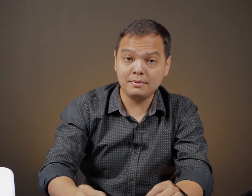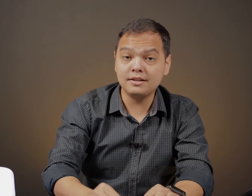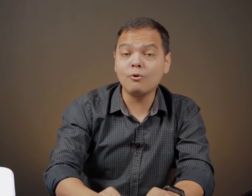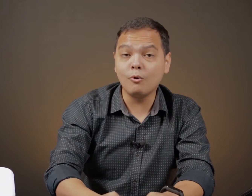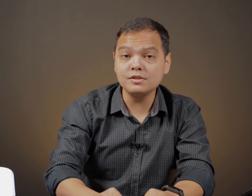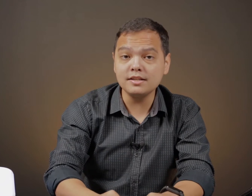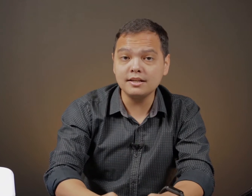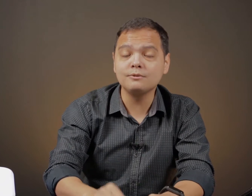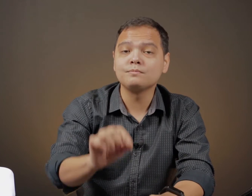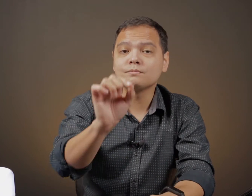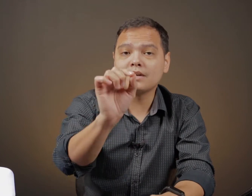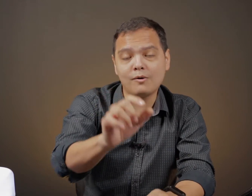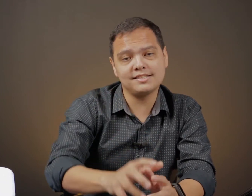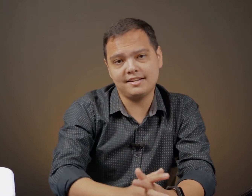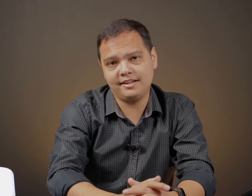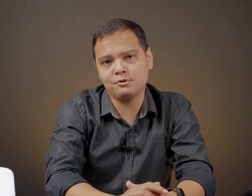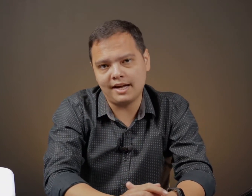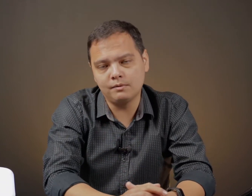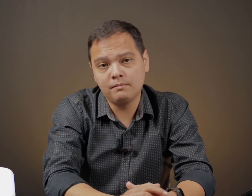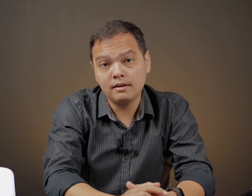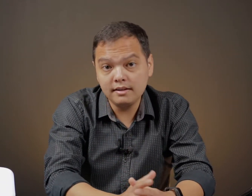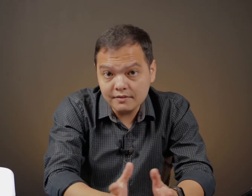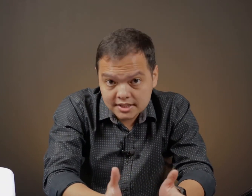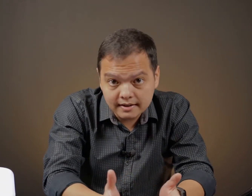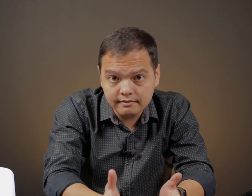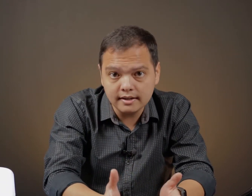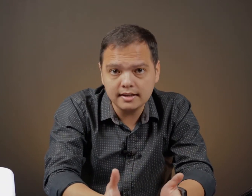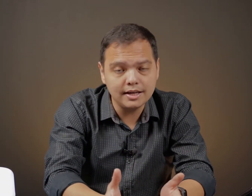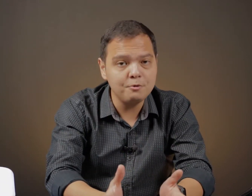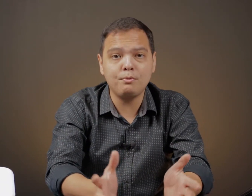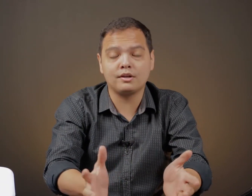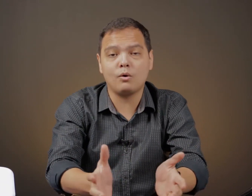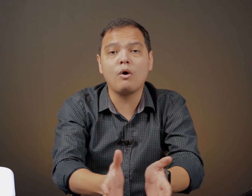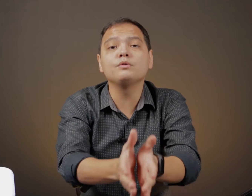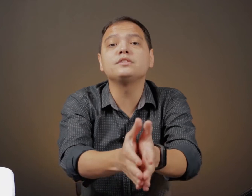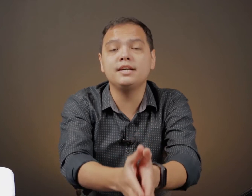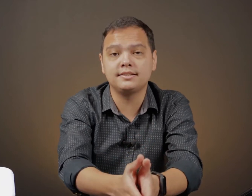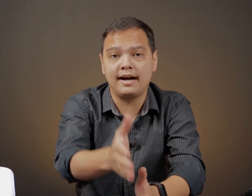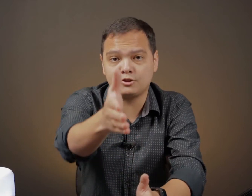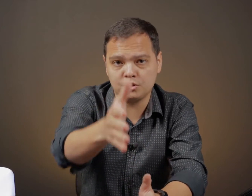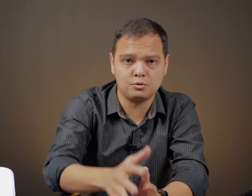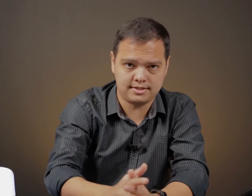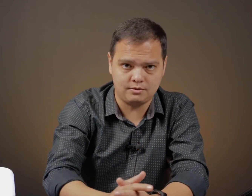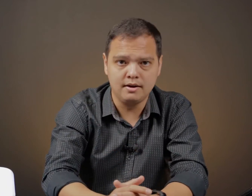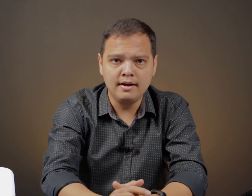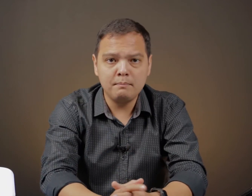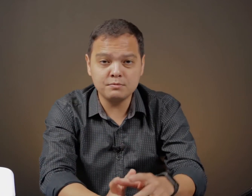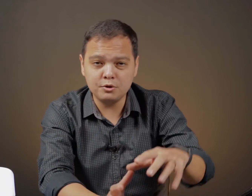que conseguiram alcançar esse resultado. E aí você vai ver que não importa qual seja a sua situação, mesmo que hoje